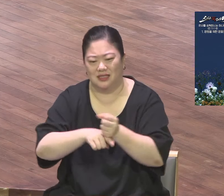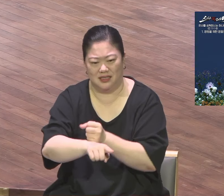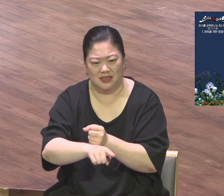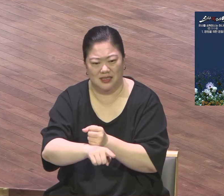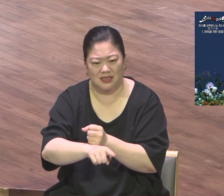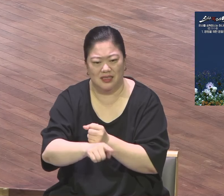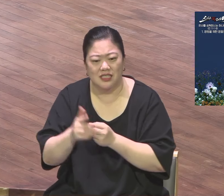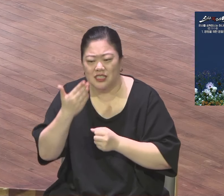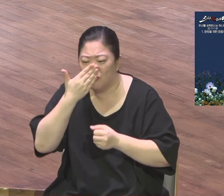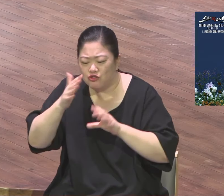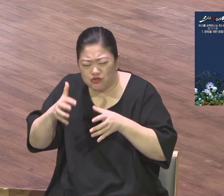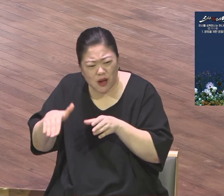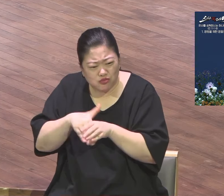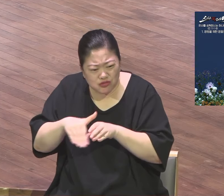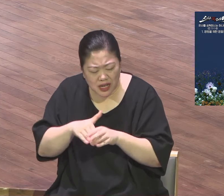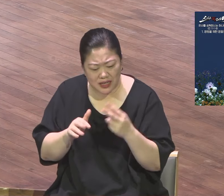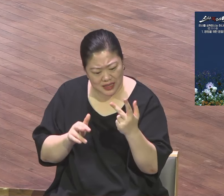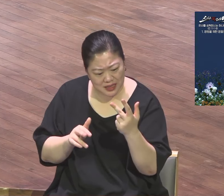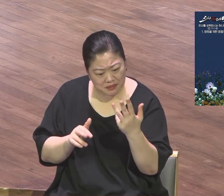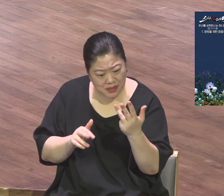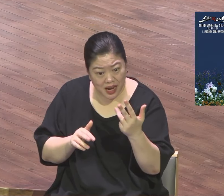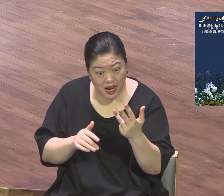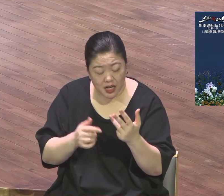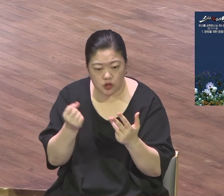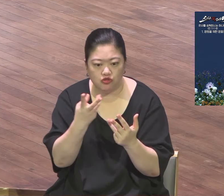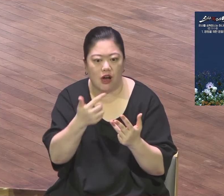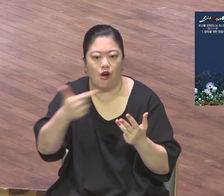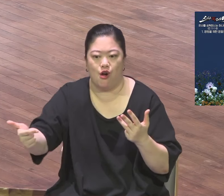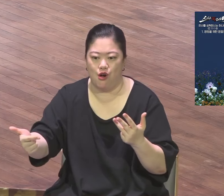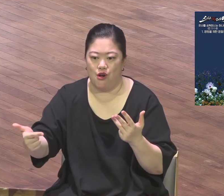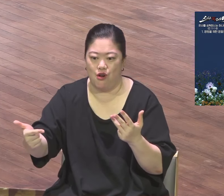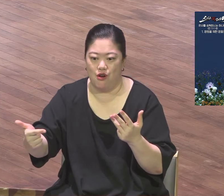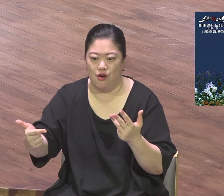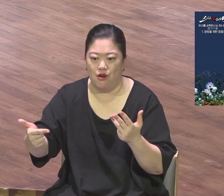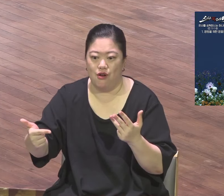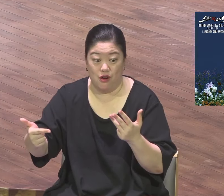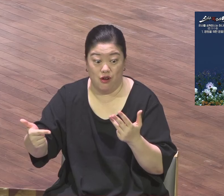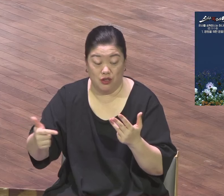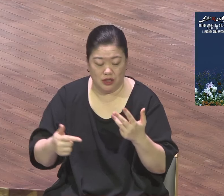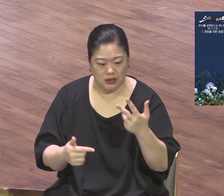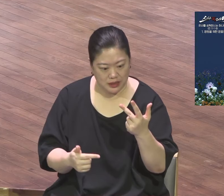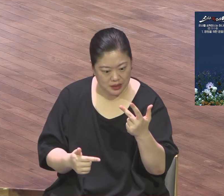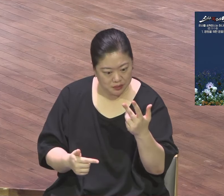남에게 베풀면 돼. 그냥 베풀어줘라. 꼬불치고 있지 말고 베풀어줘라.